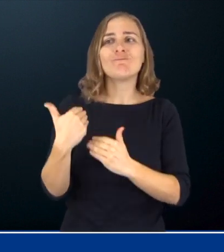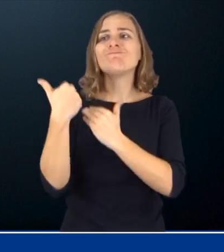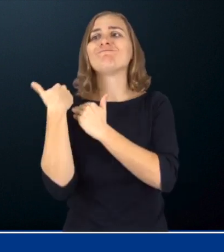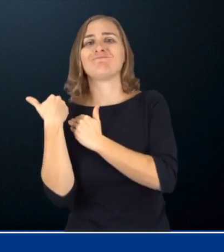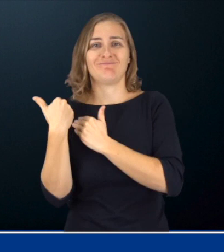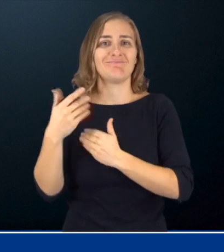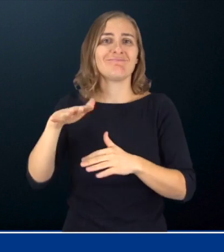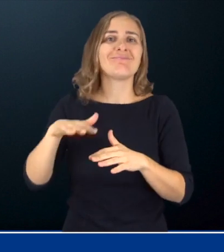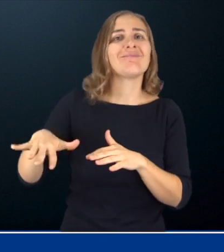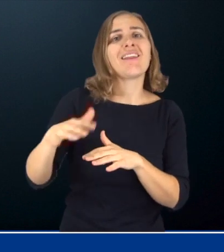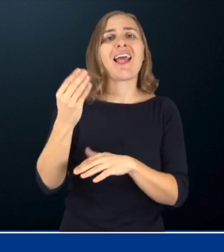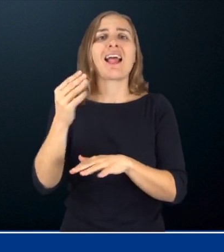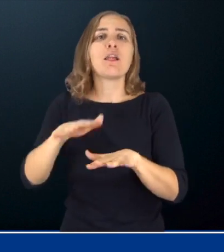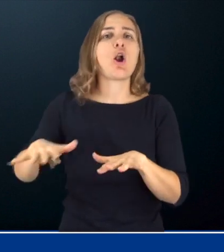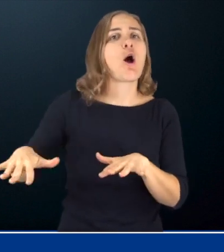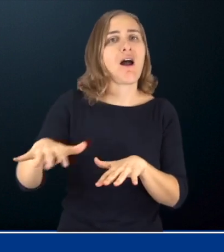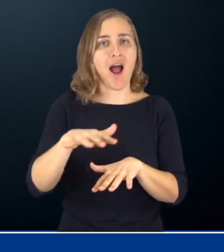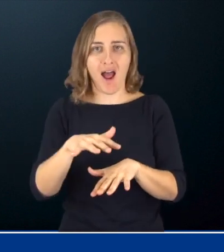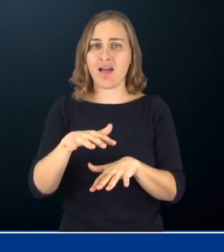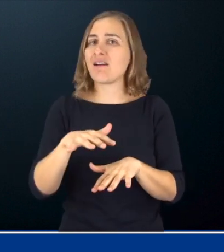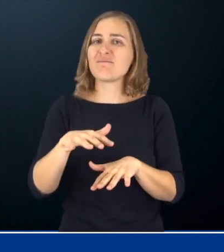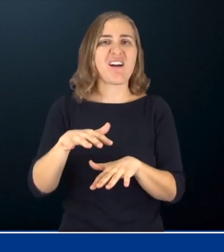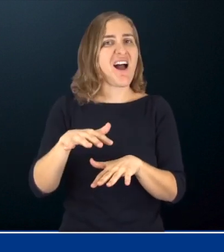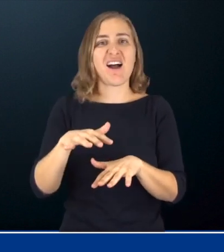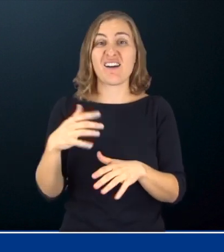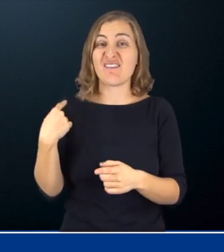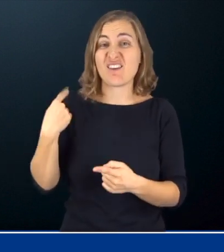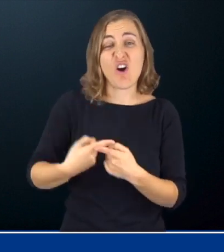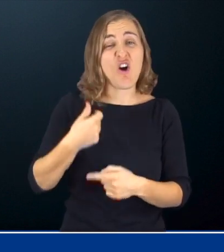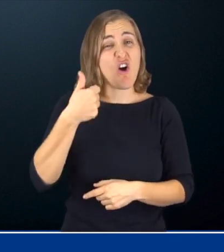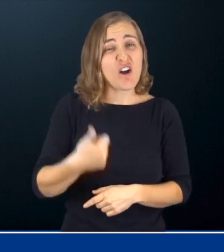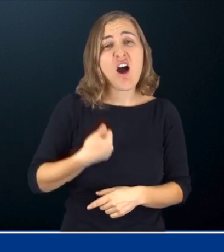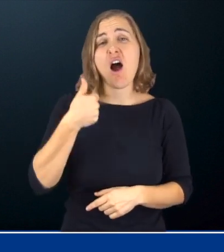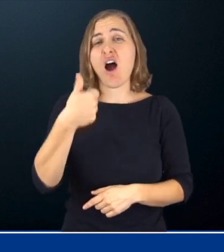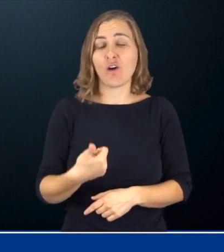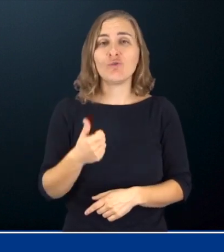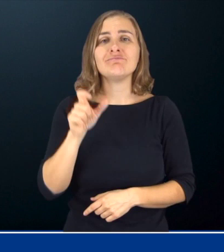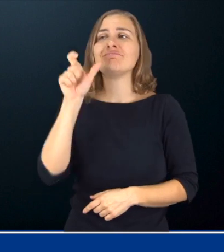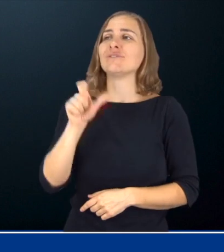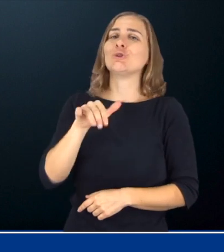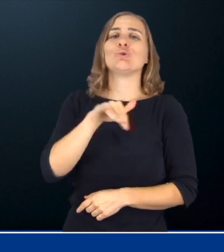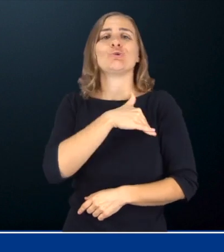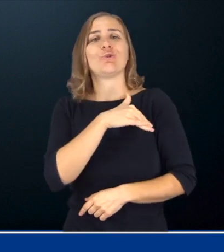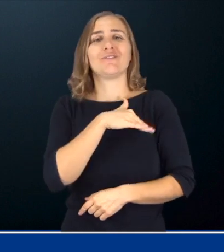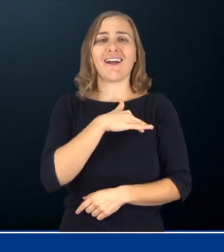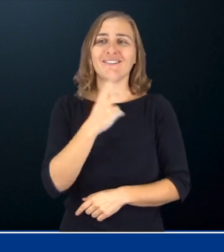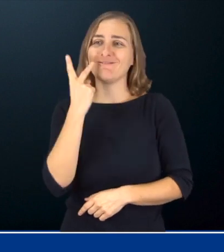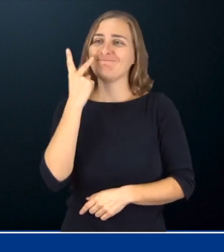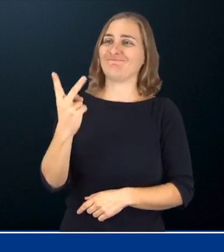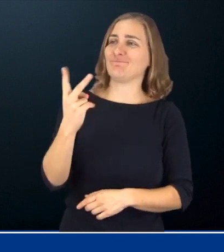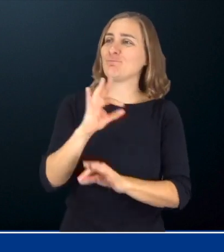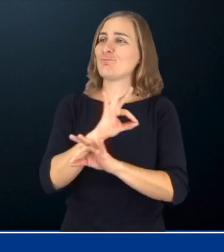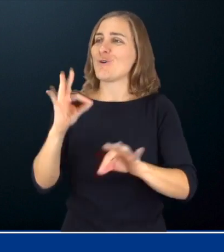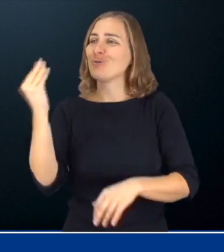L'erogazione del servizio è oggi in capo agli enti locali. A causa di questa situazione, purtroppo ogni anno, gli